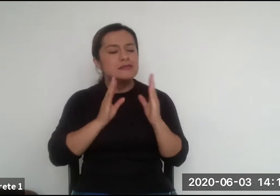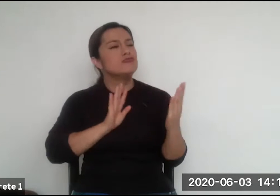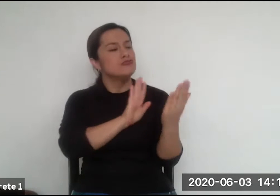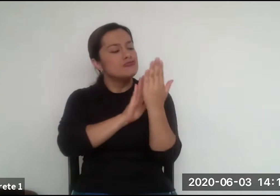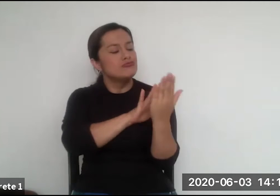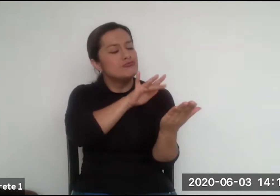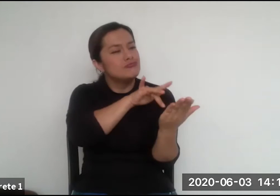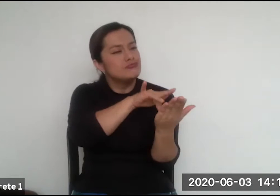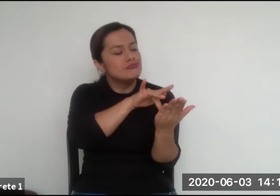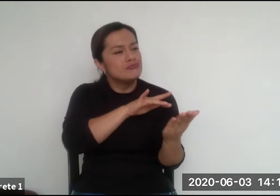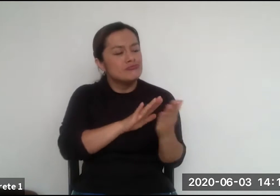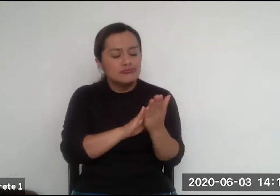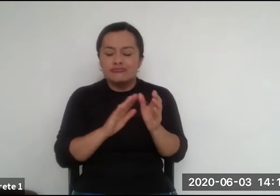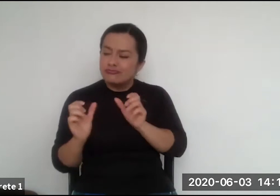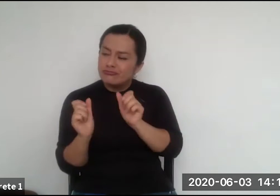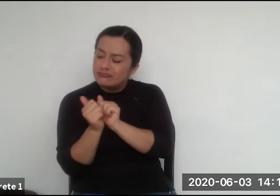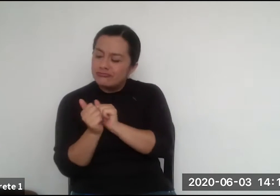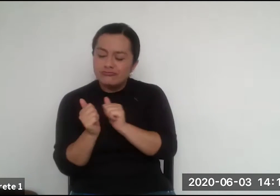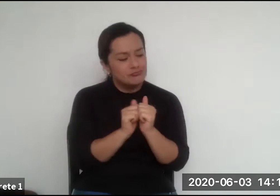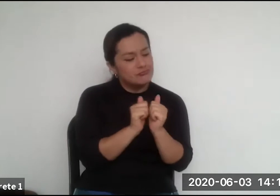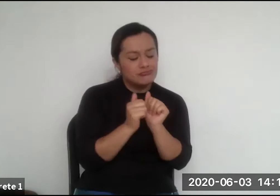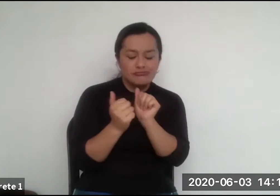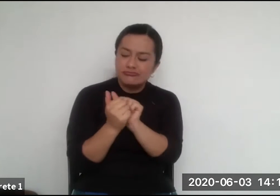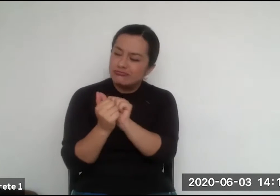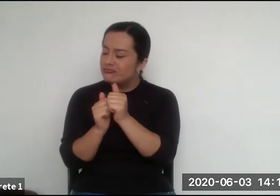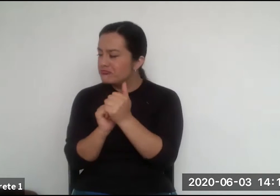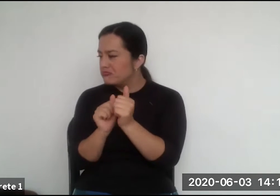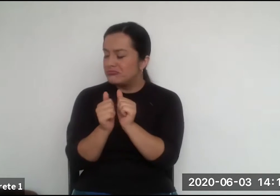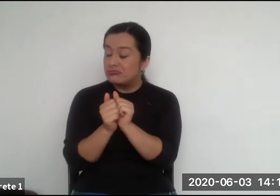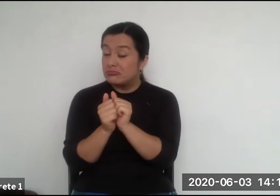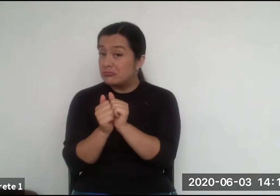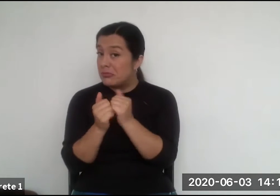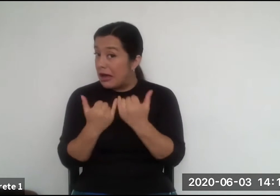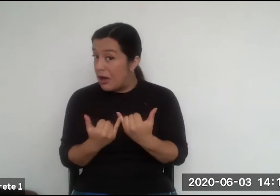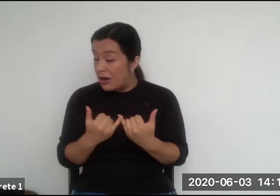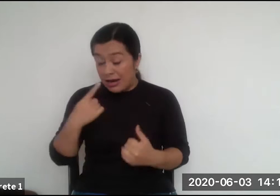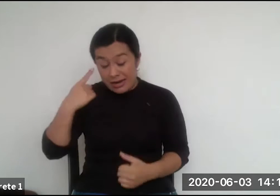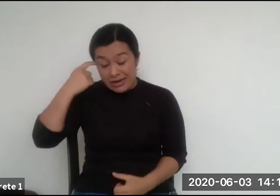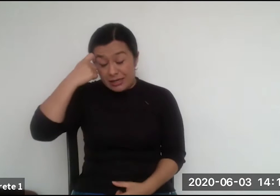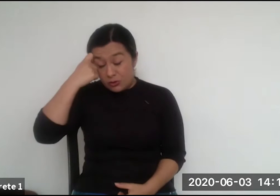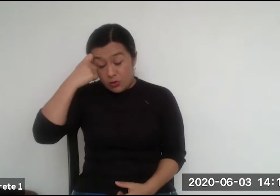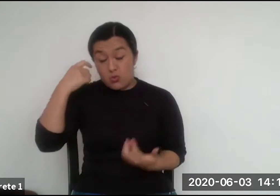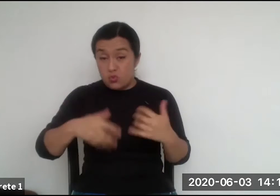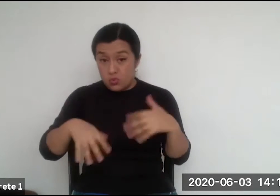sí, como cuerpo a cuerpo, ¿no? Entonces, para mí resulta un reto el poder